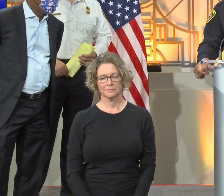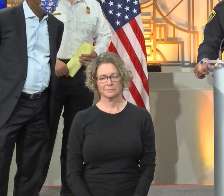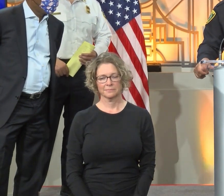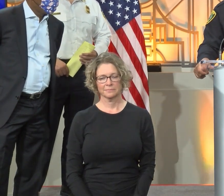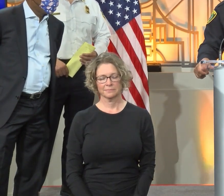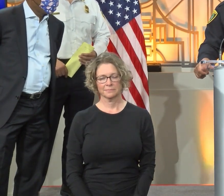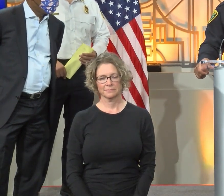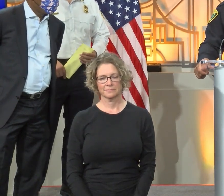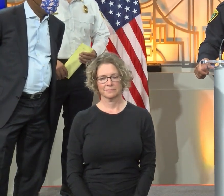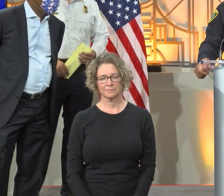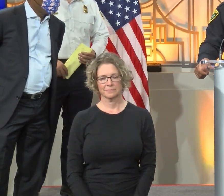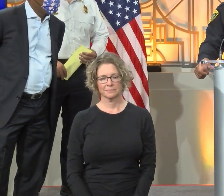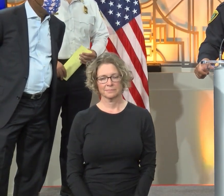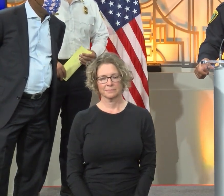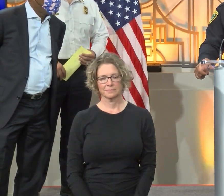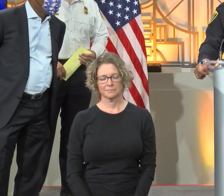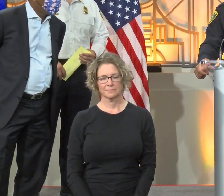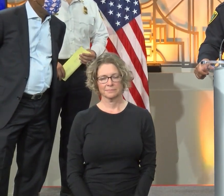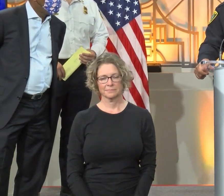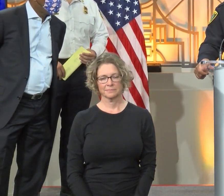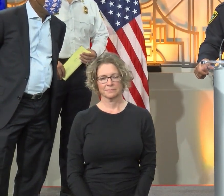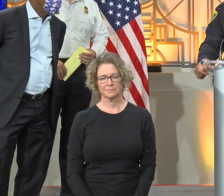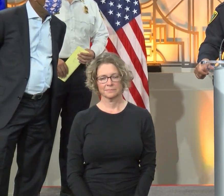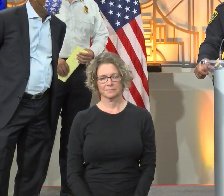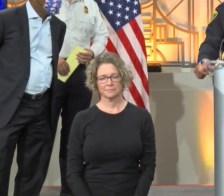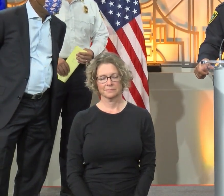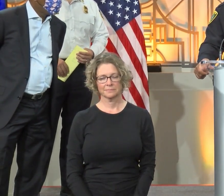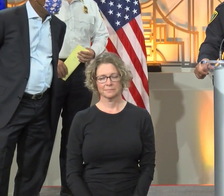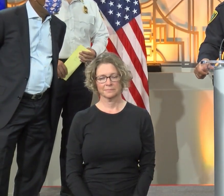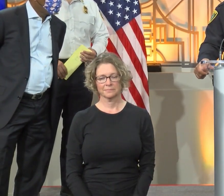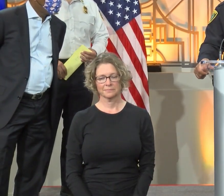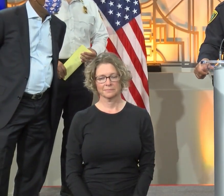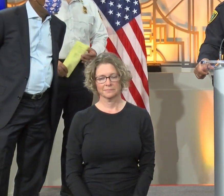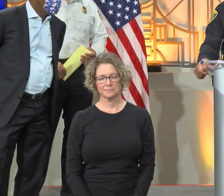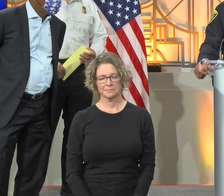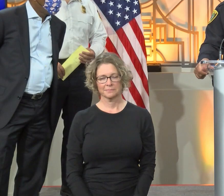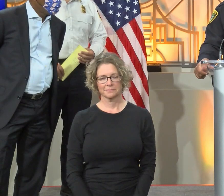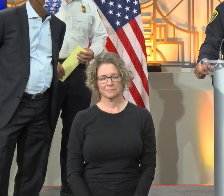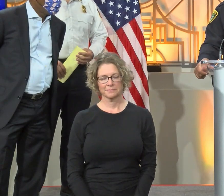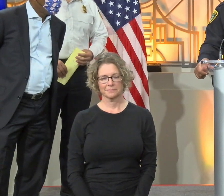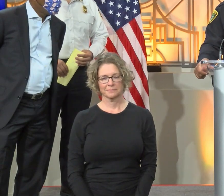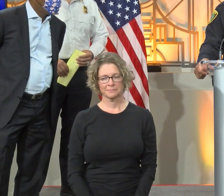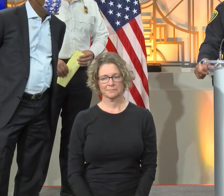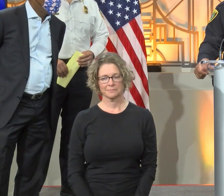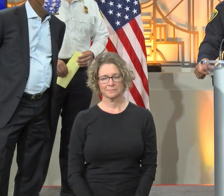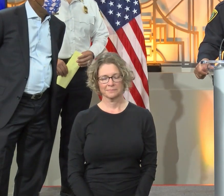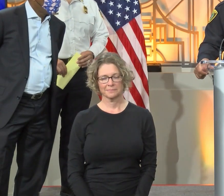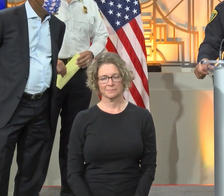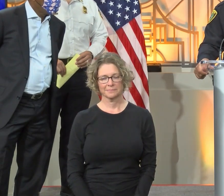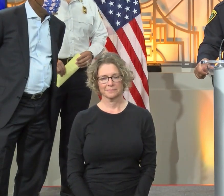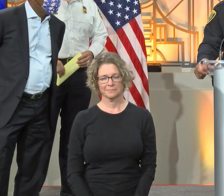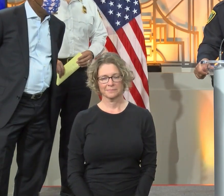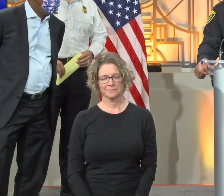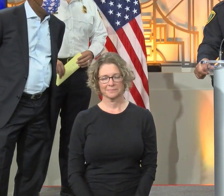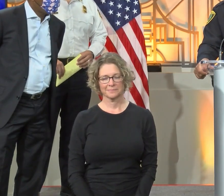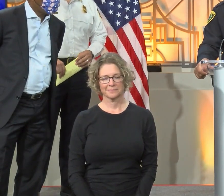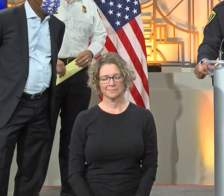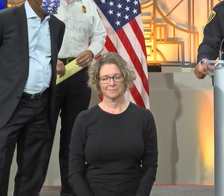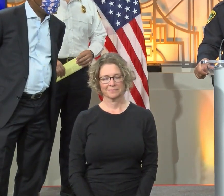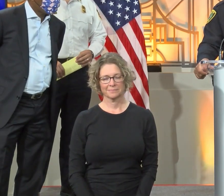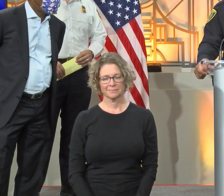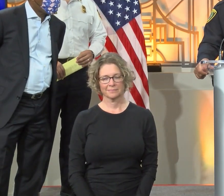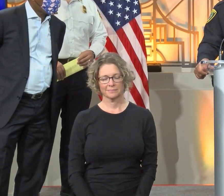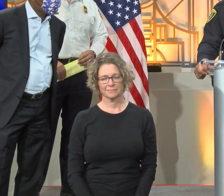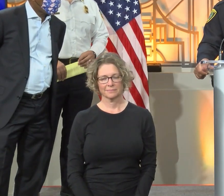de Bomberos de Houston, porque aquí no estamos para la inmigración, aquí estamos para el rescate y la seguridad pública. Y la última cosa que queremos